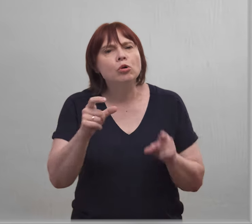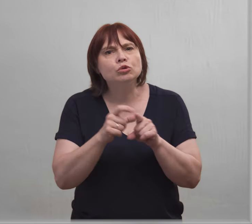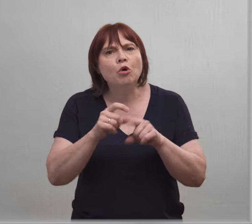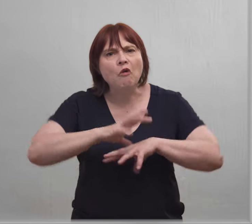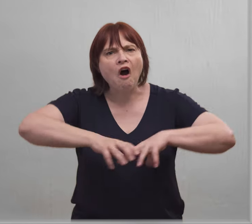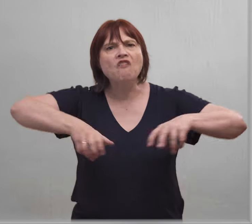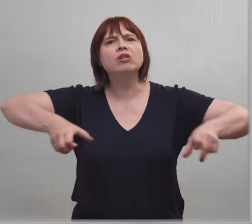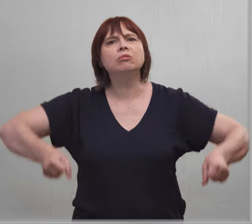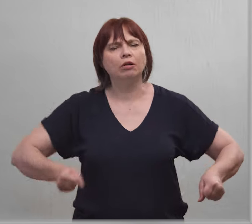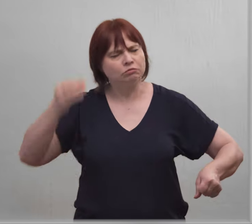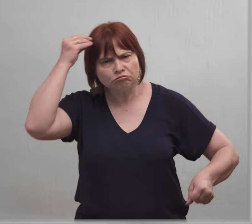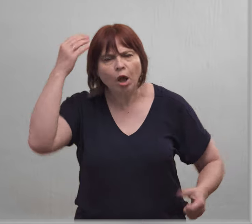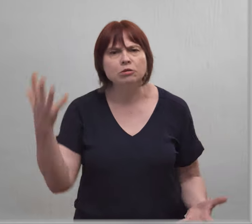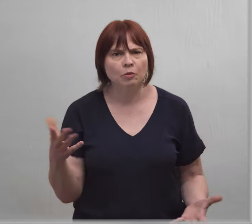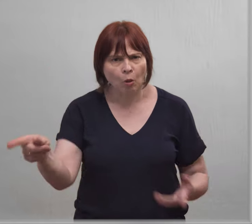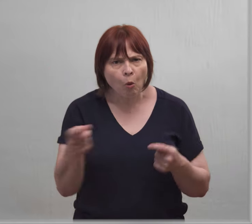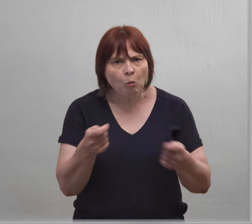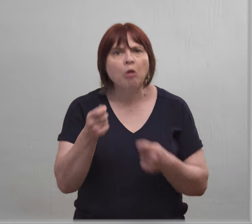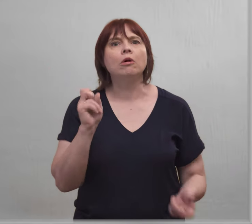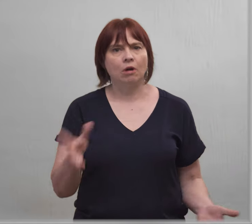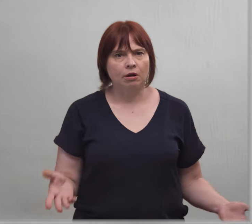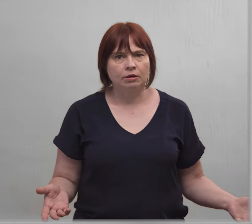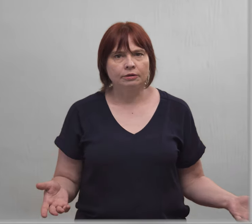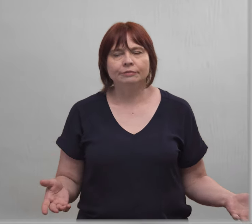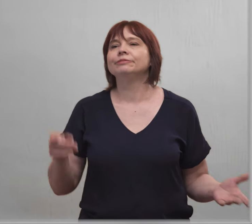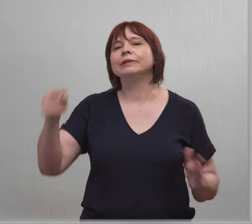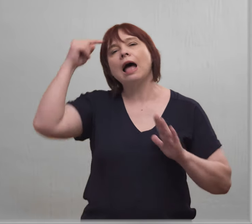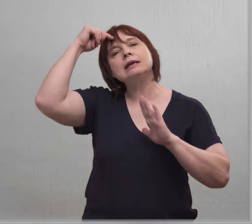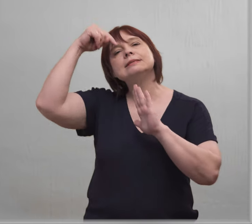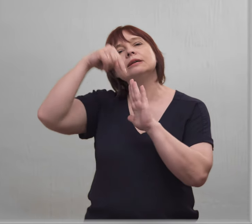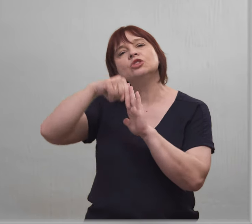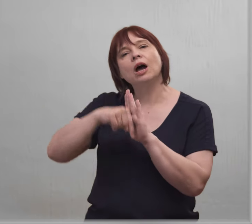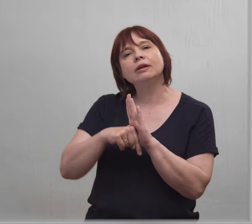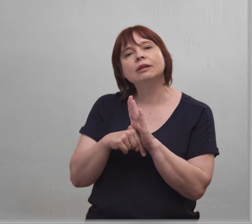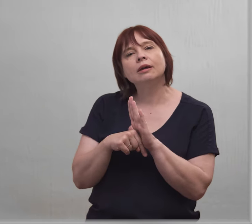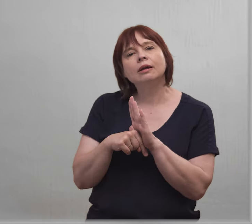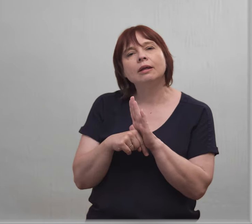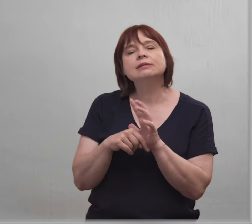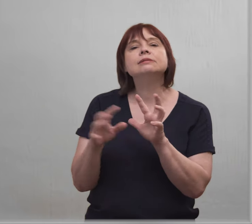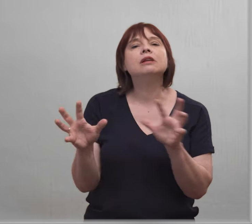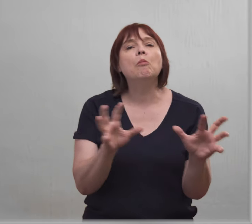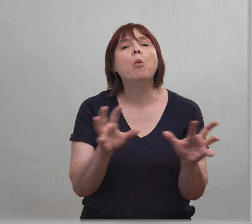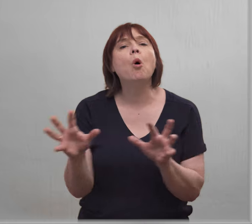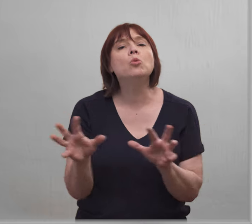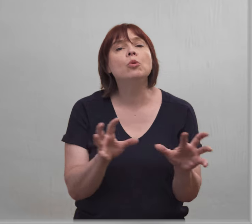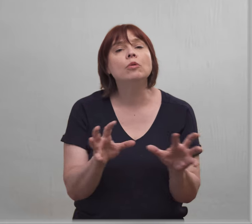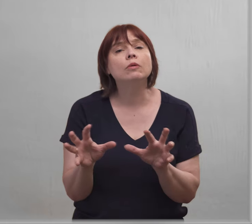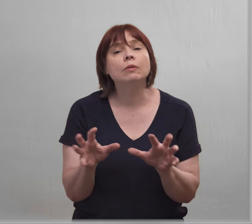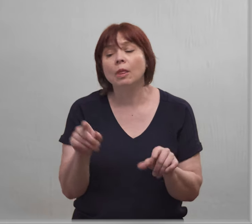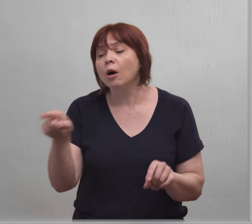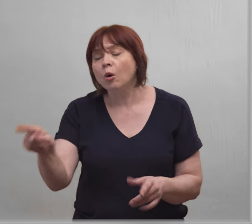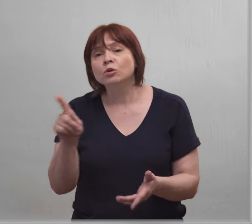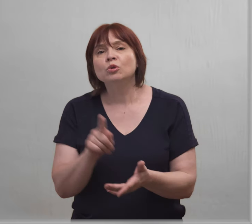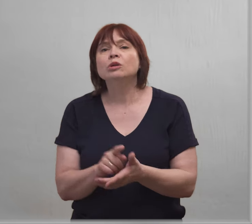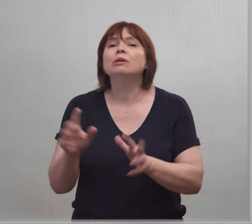этом контексте и в этом месте Писания, оно обозначает забота. Через заботу